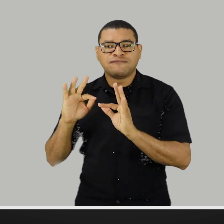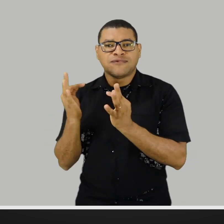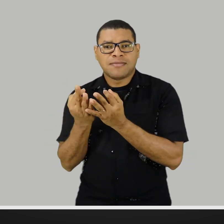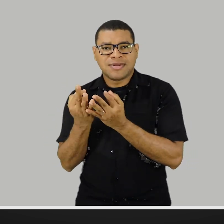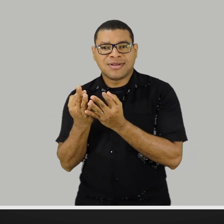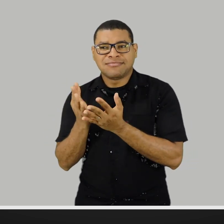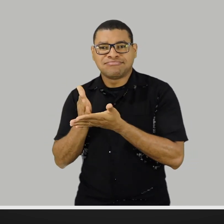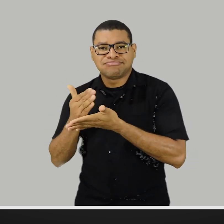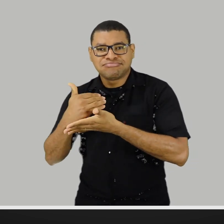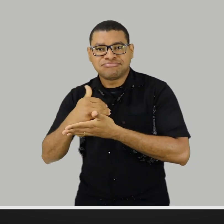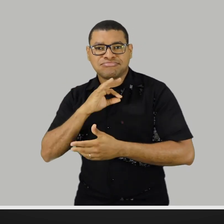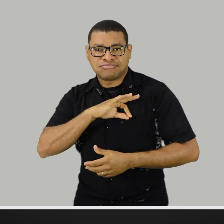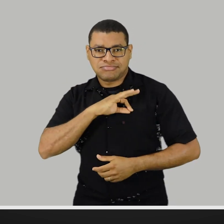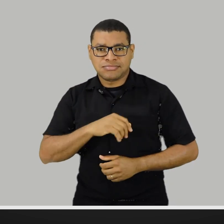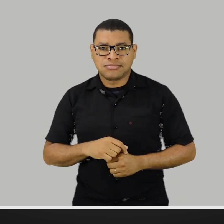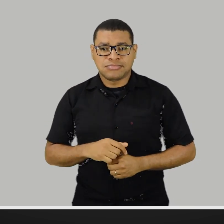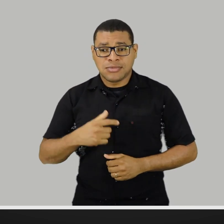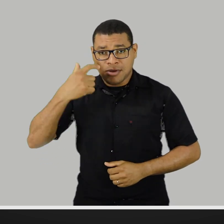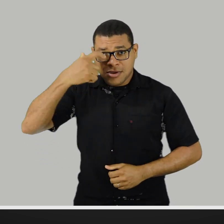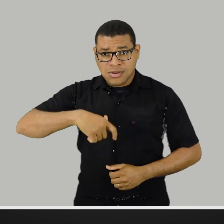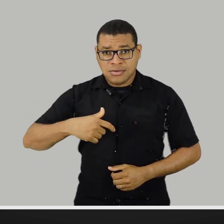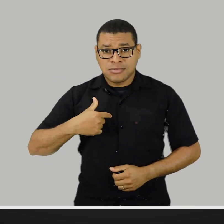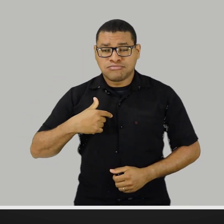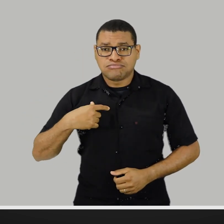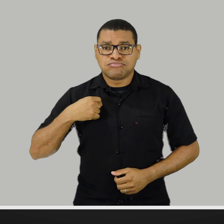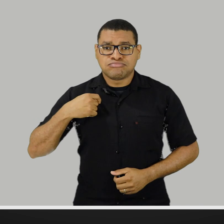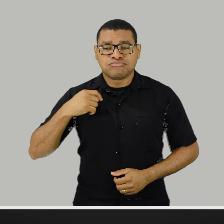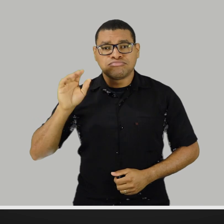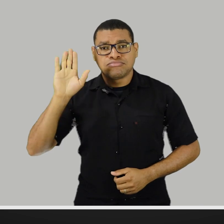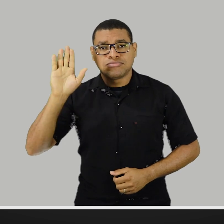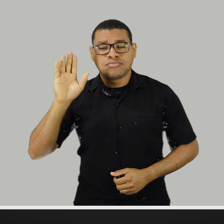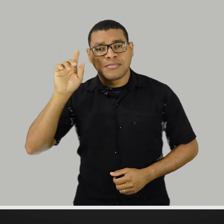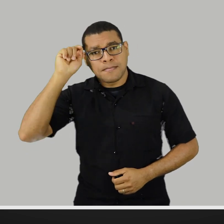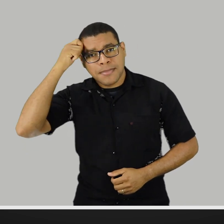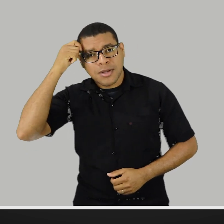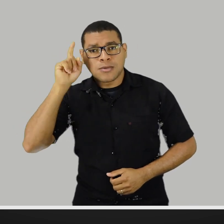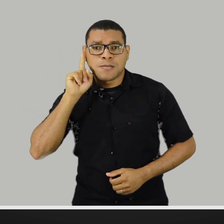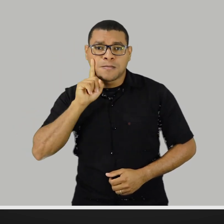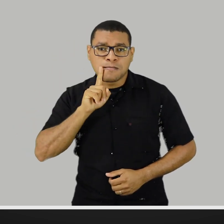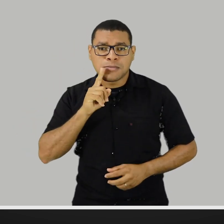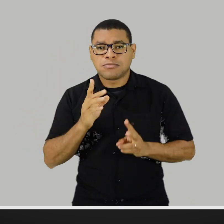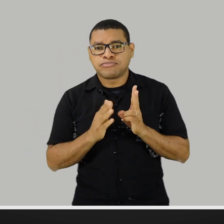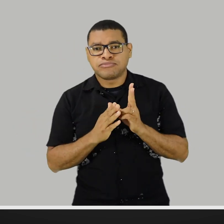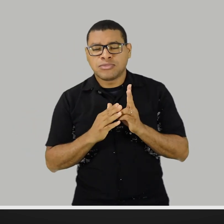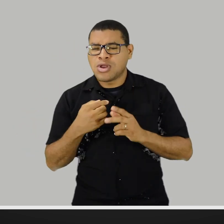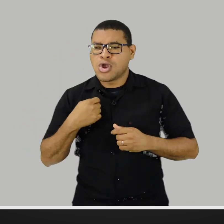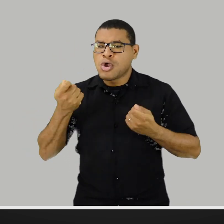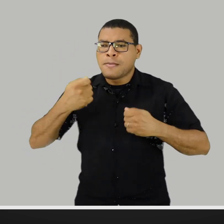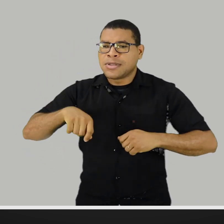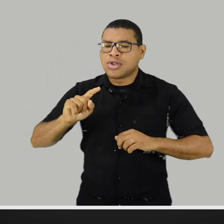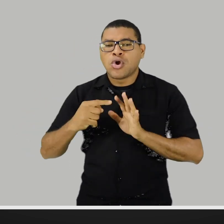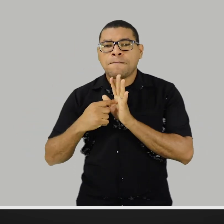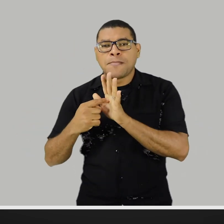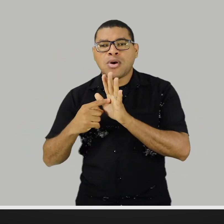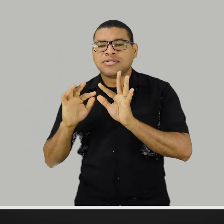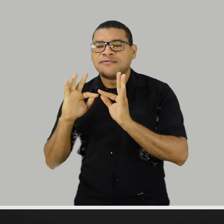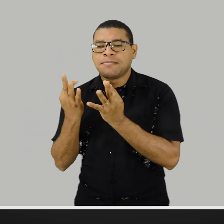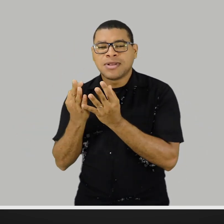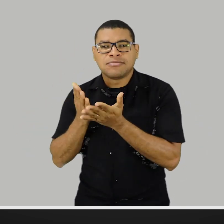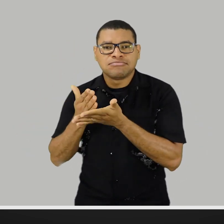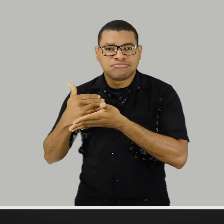familiar candidatos autodeclarados pretos pardos ou indígenas que não necessitam comprovar a